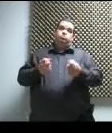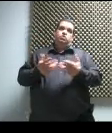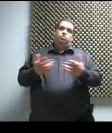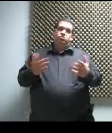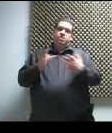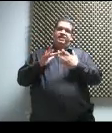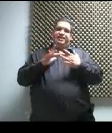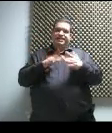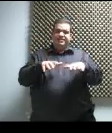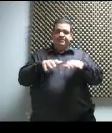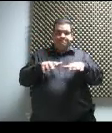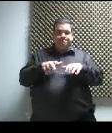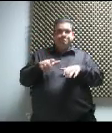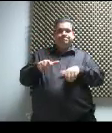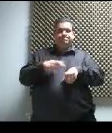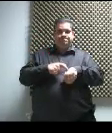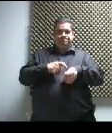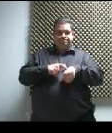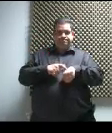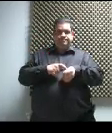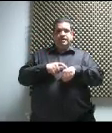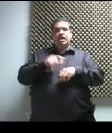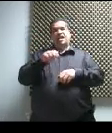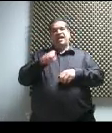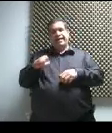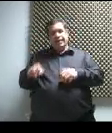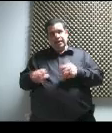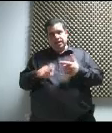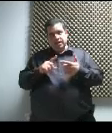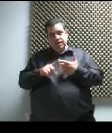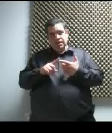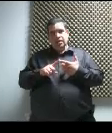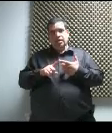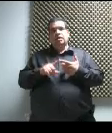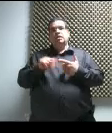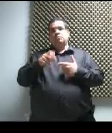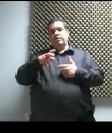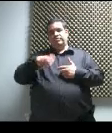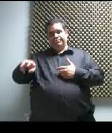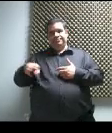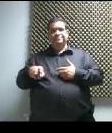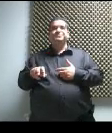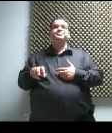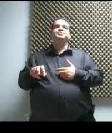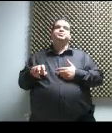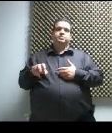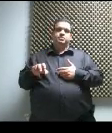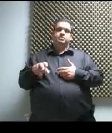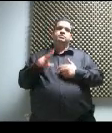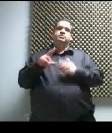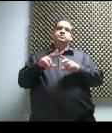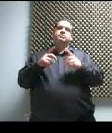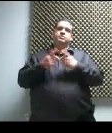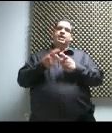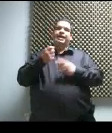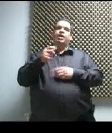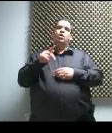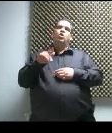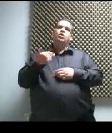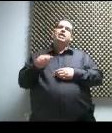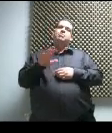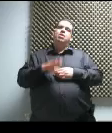sísmica pasó desde ese entonces a la Autoridad de Energía Eléctrica. Y de la Autoridad de Energía Eléctrica, entonces, se dieron al Departamento de Geología. Eso